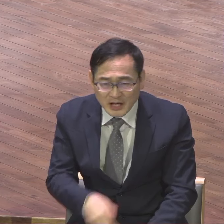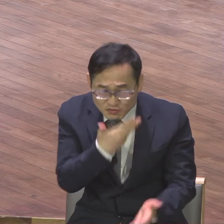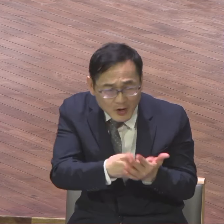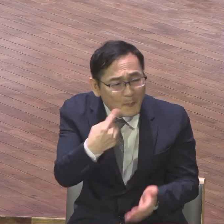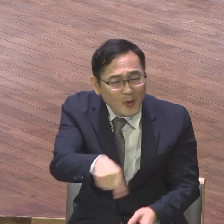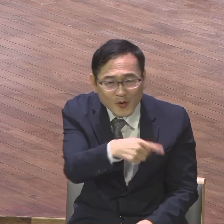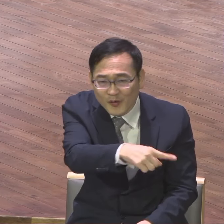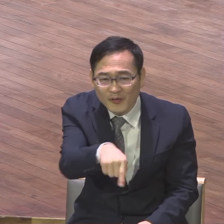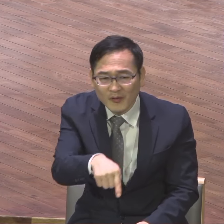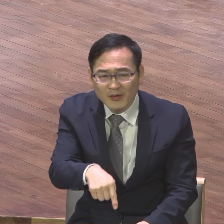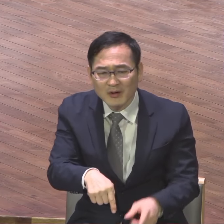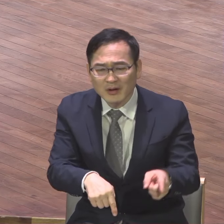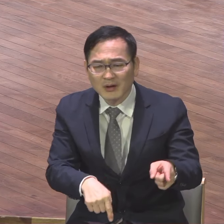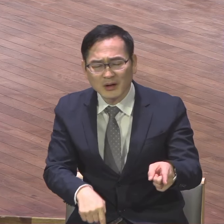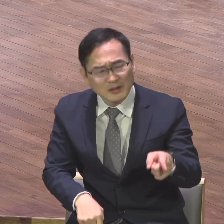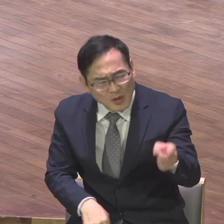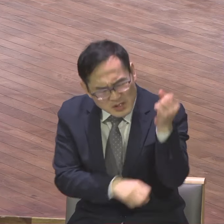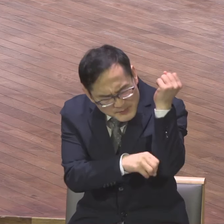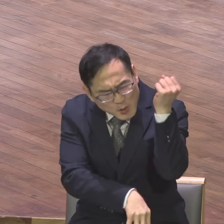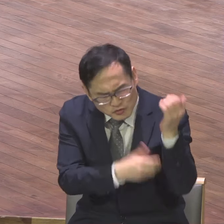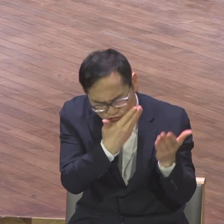본질을 놓쳤다. 본질을